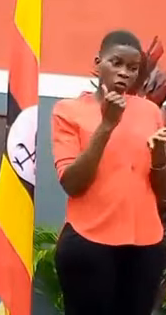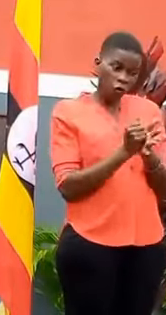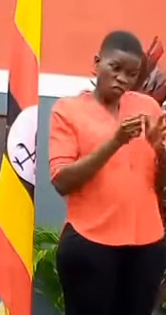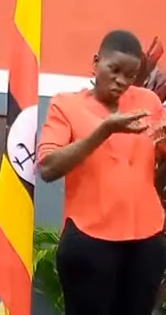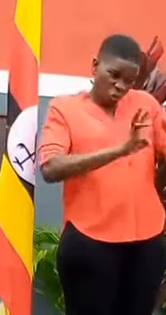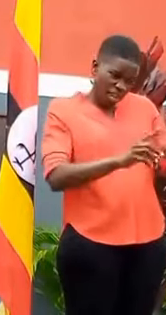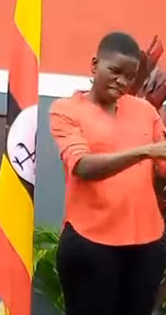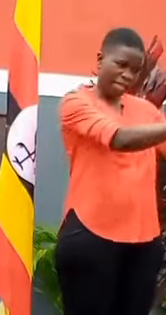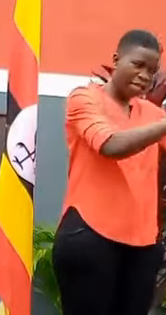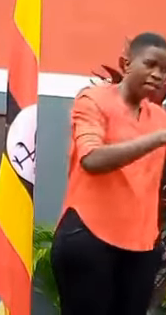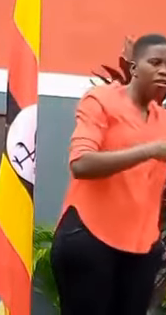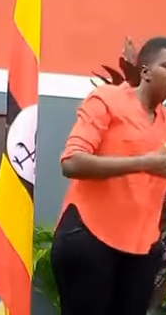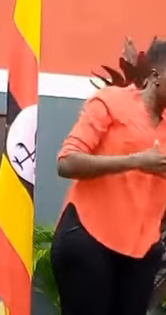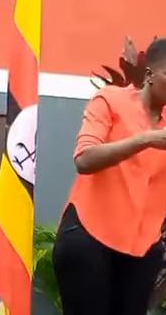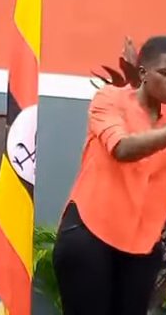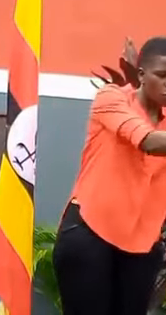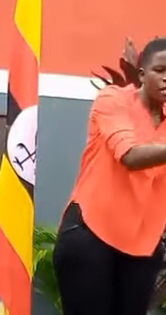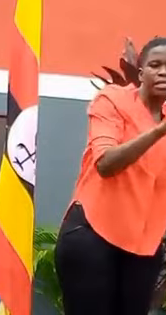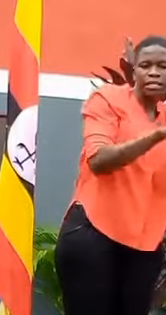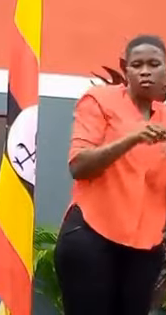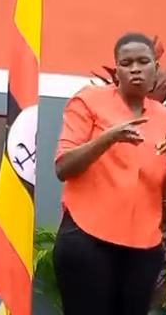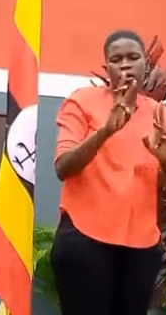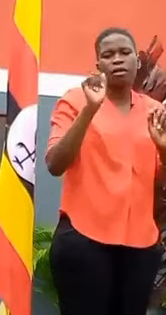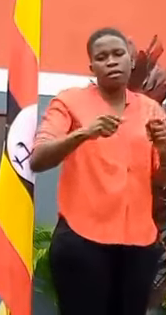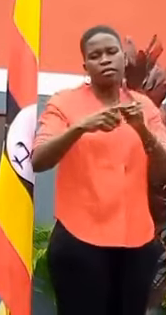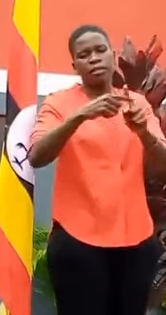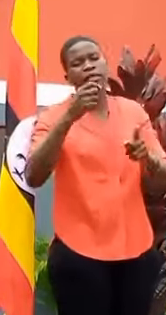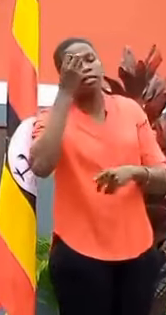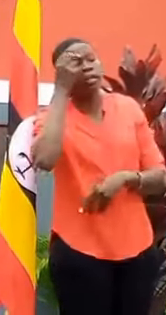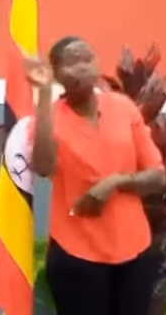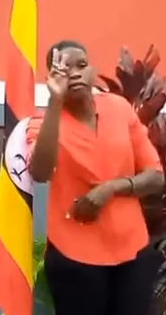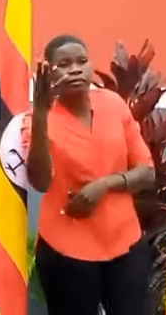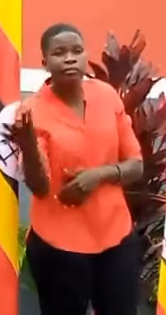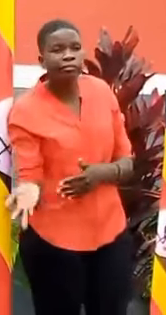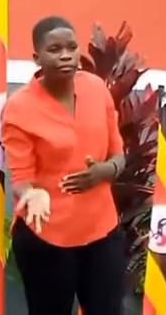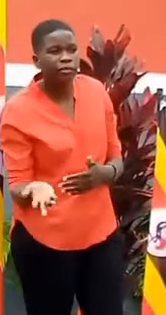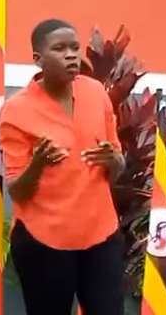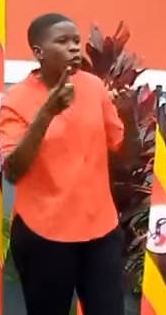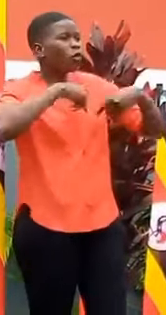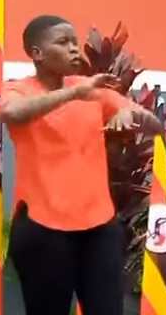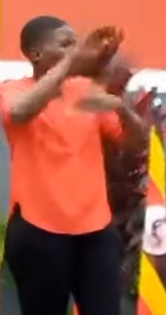bwe batemula owa DP bwe batemula owa NUP fena tuli basibe